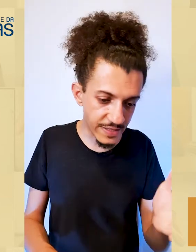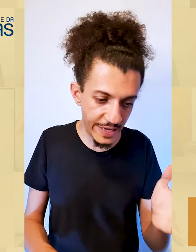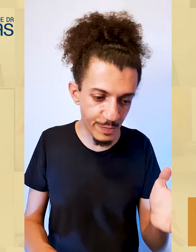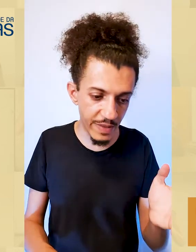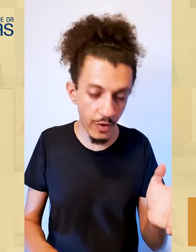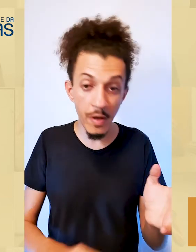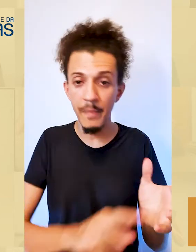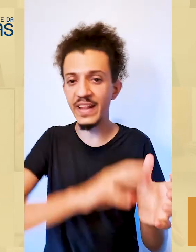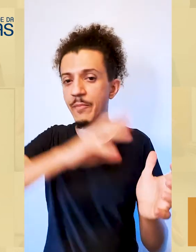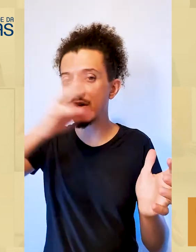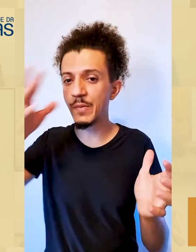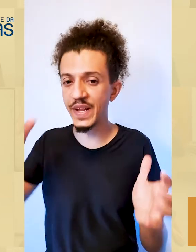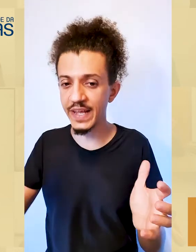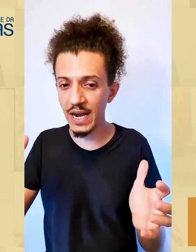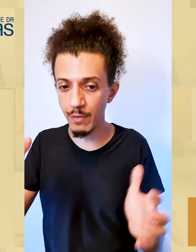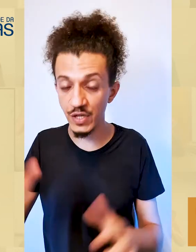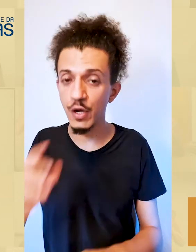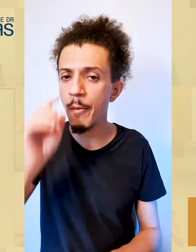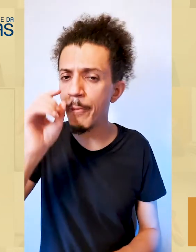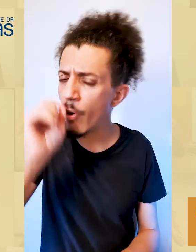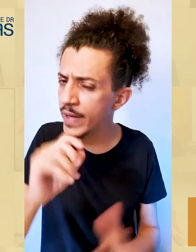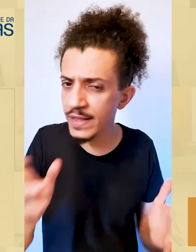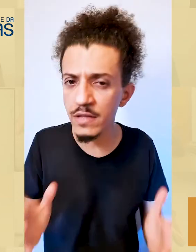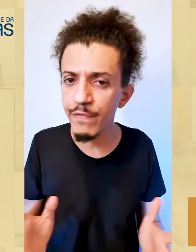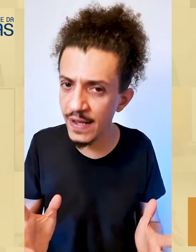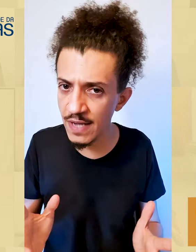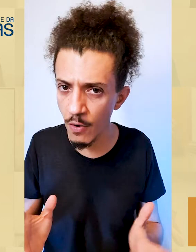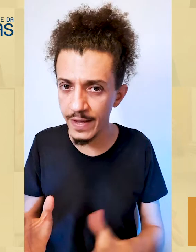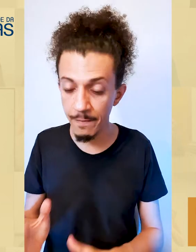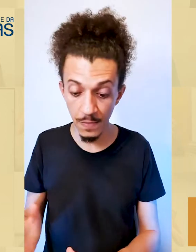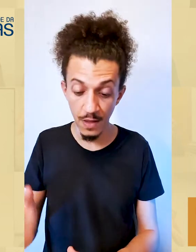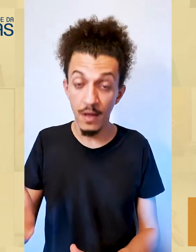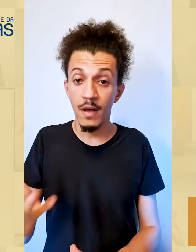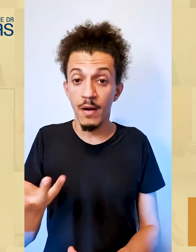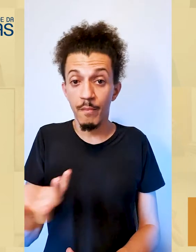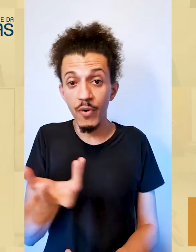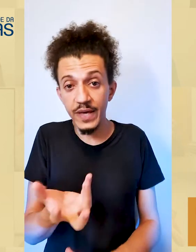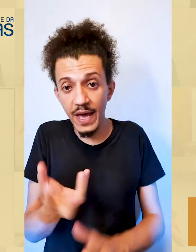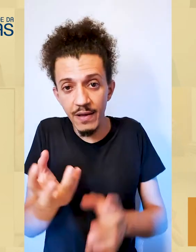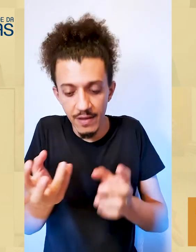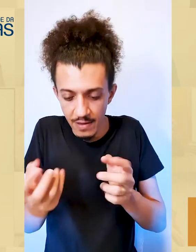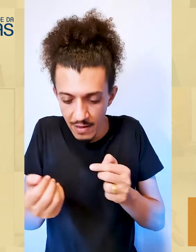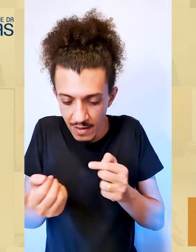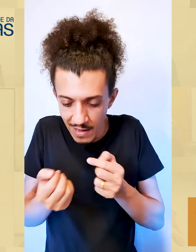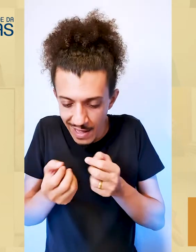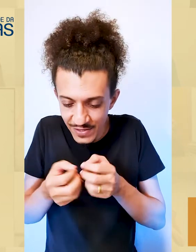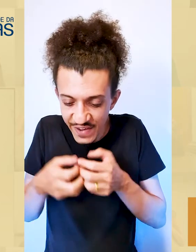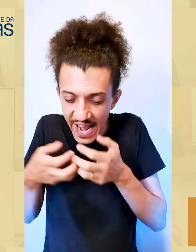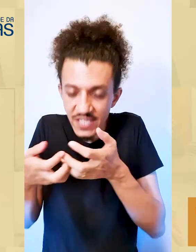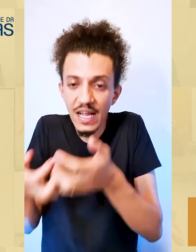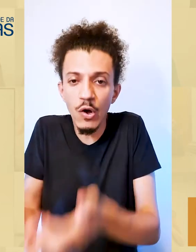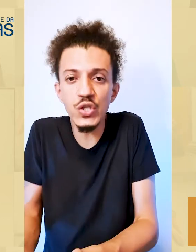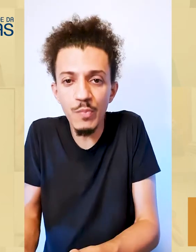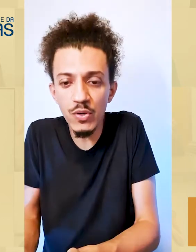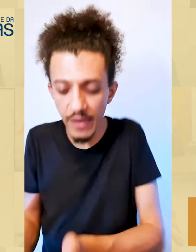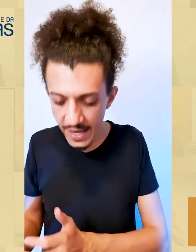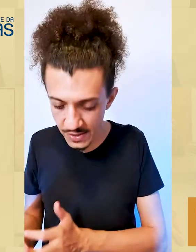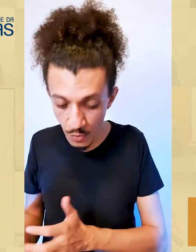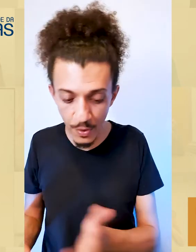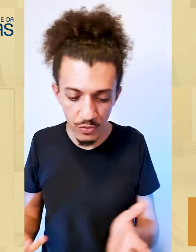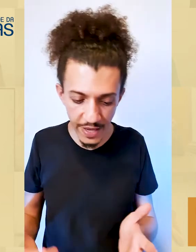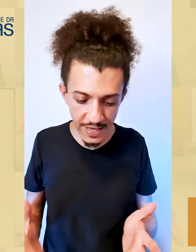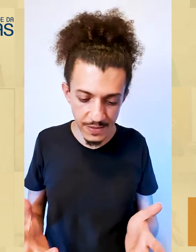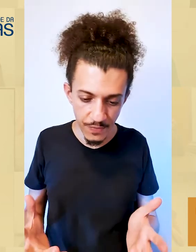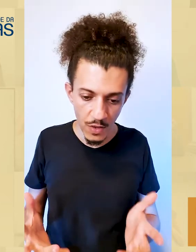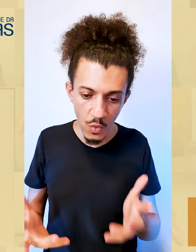escrita de sinais primeiro, para depois aprender a Libras. Por que tanto faz a ordem? Porque é diferente da lógica do português.